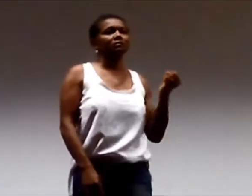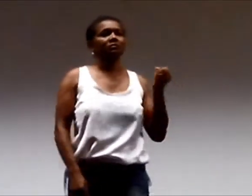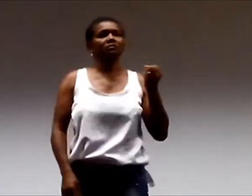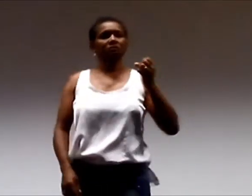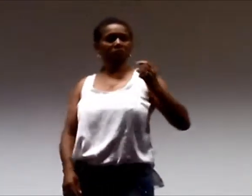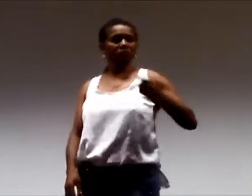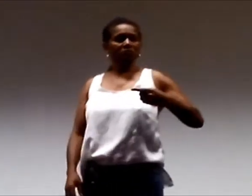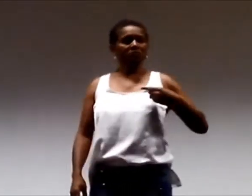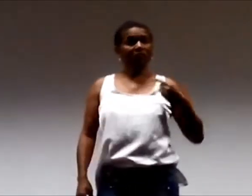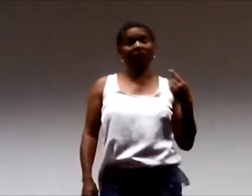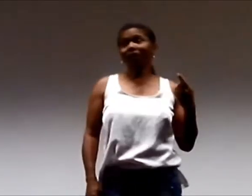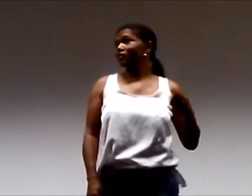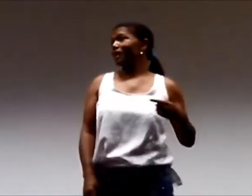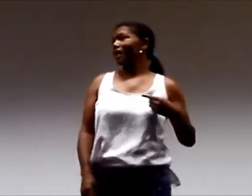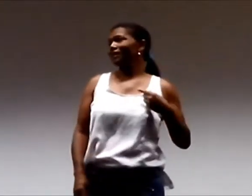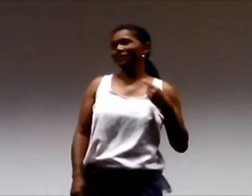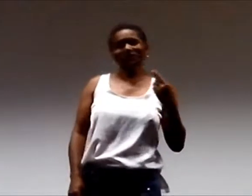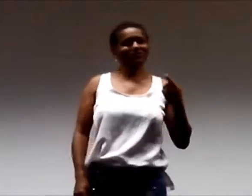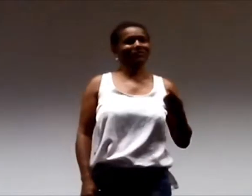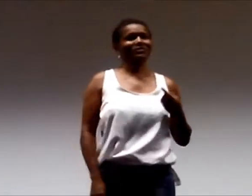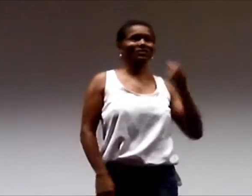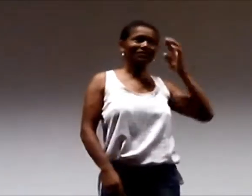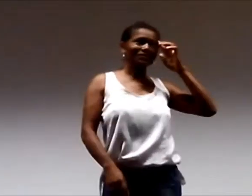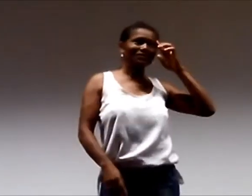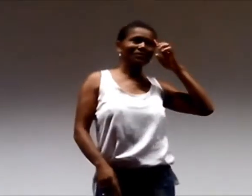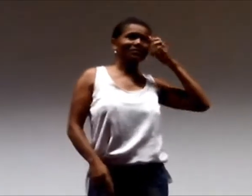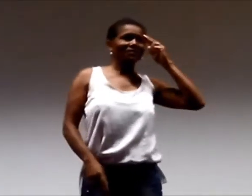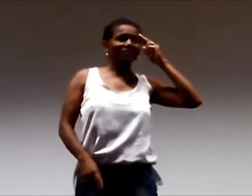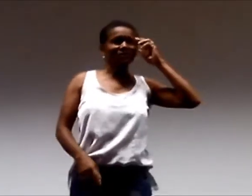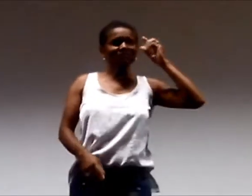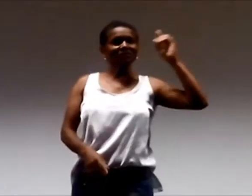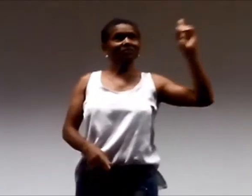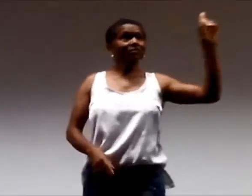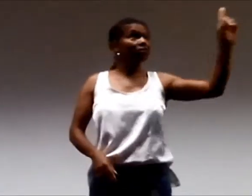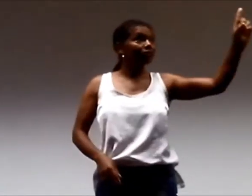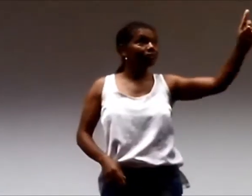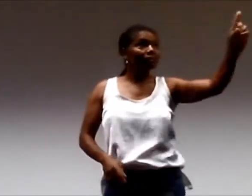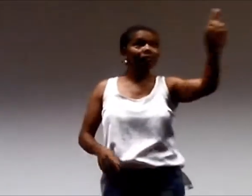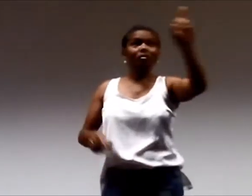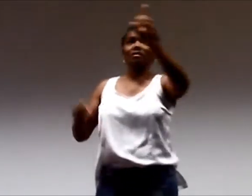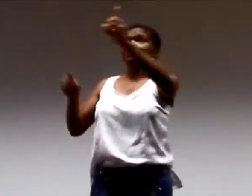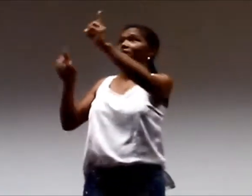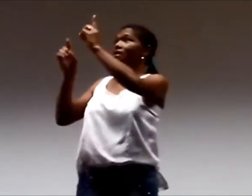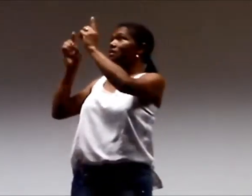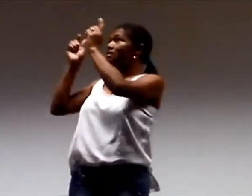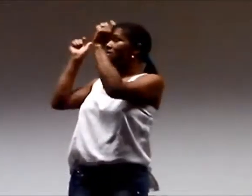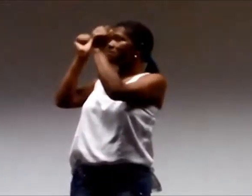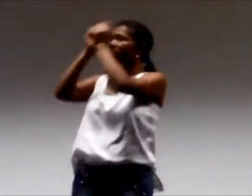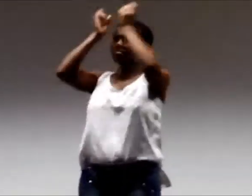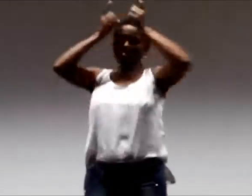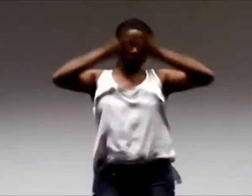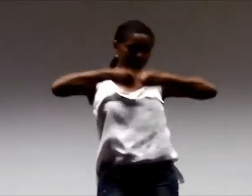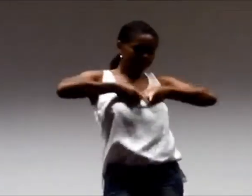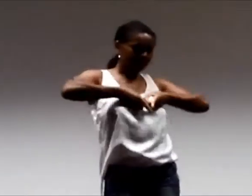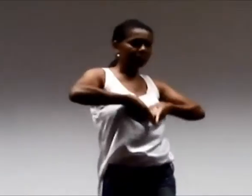com a solidão. Quem diria que ao meu lado você iria